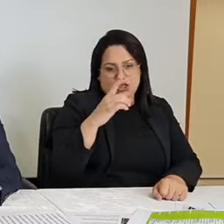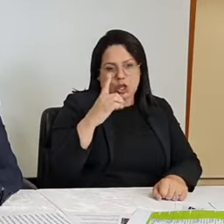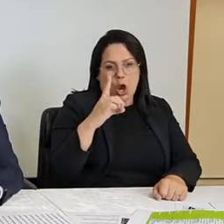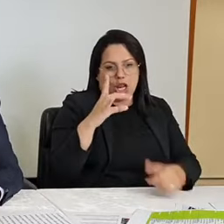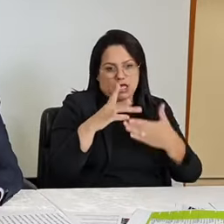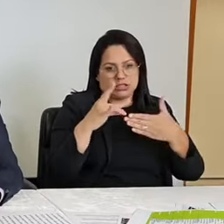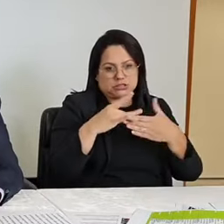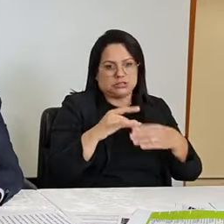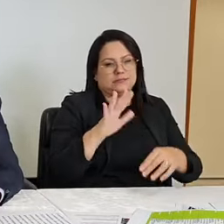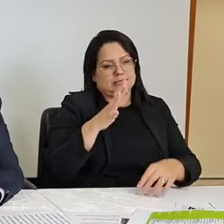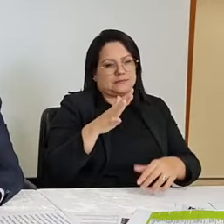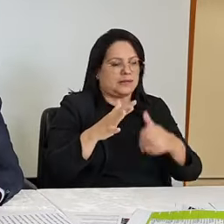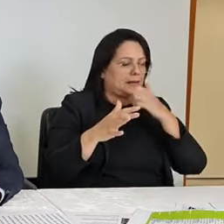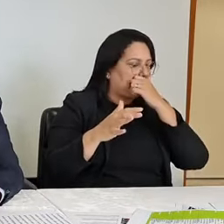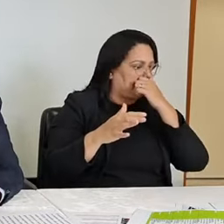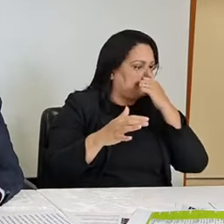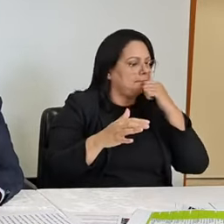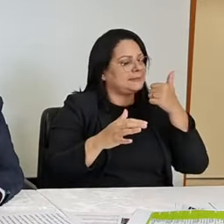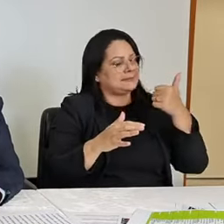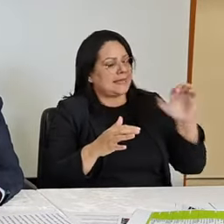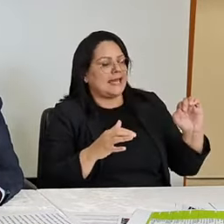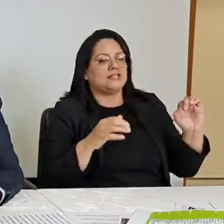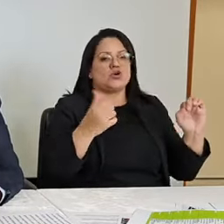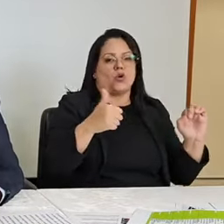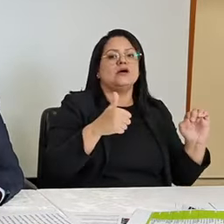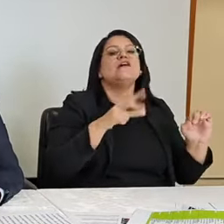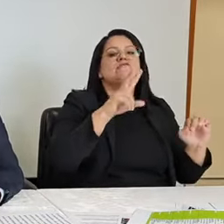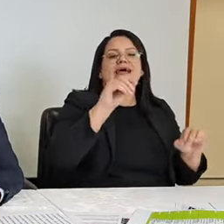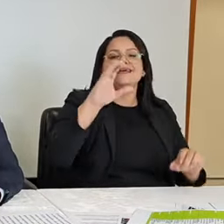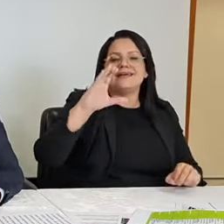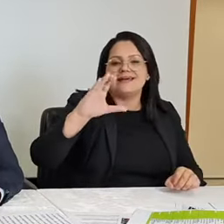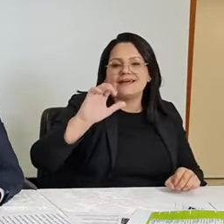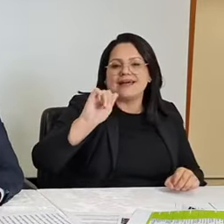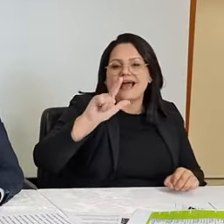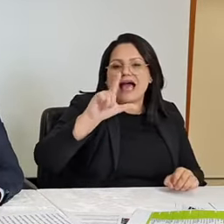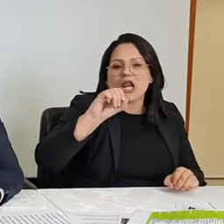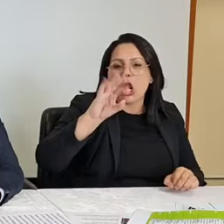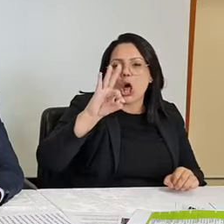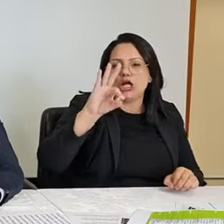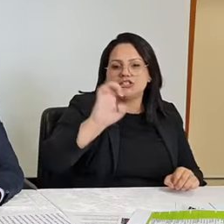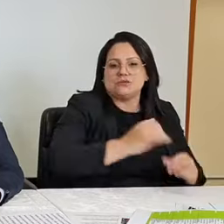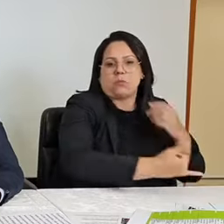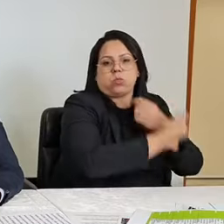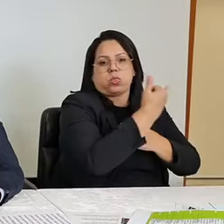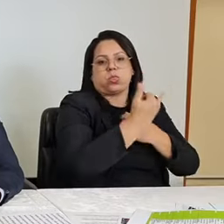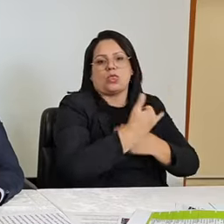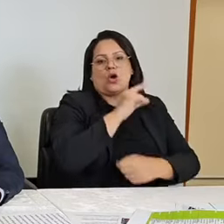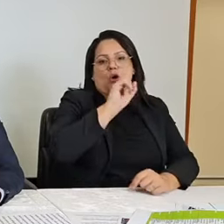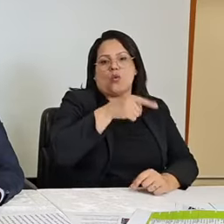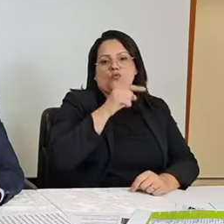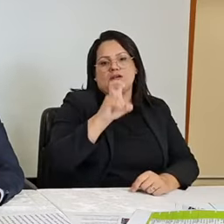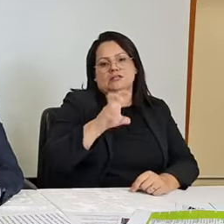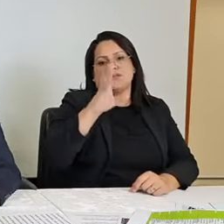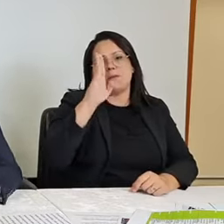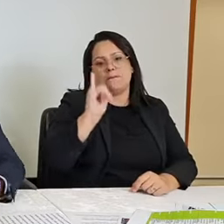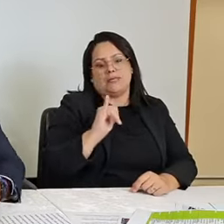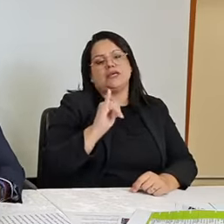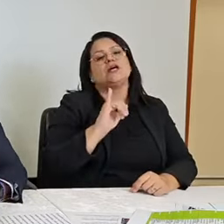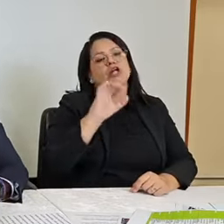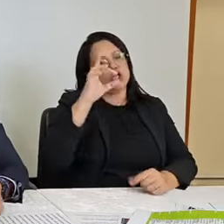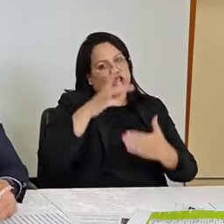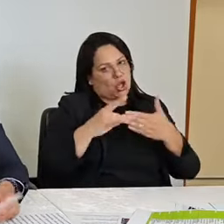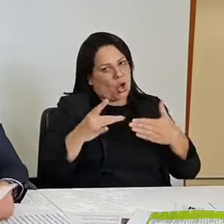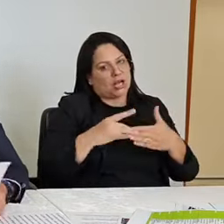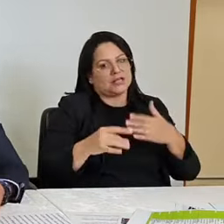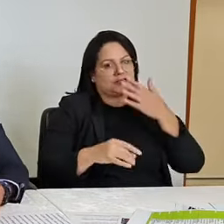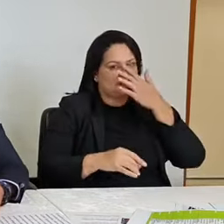11 bilhões de dólares aproximadamente. E a gente vai levar um calote de 1,5 bilhão de dólares. Isso aí é quase que garantido. Repetindo, não é o